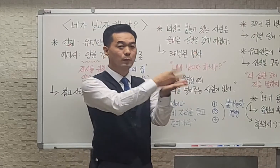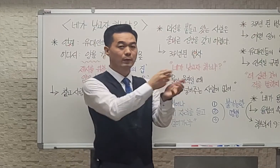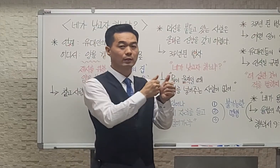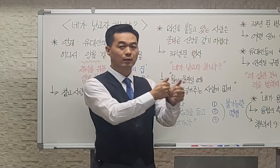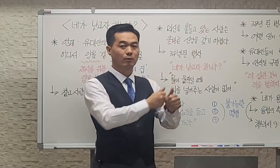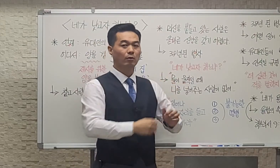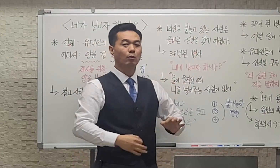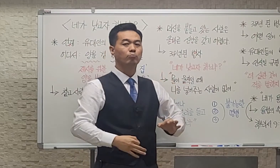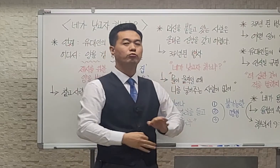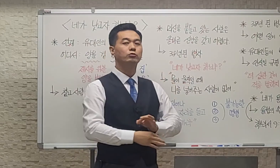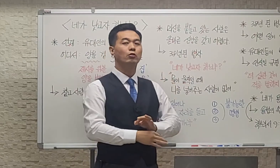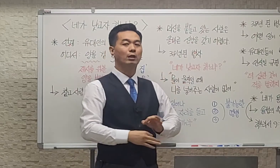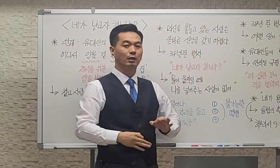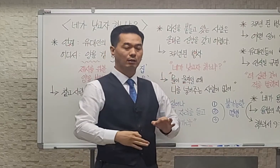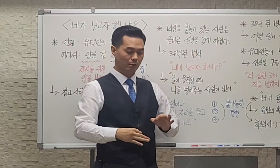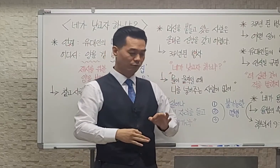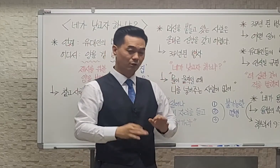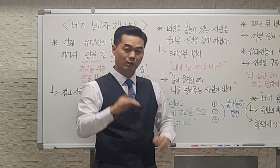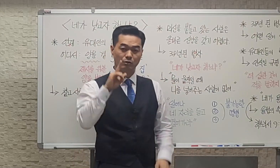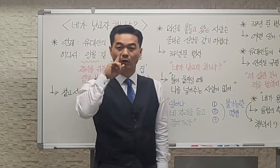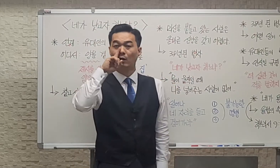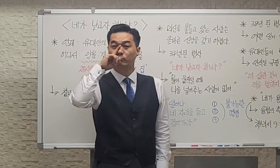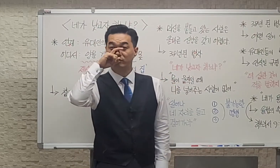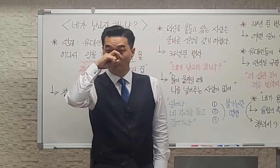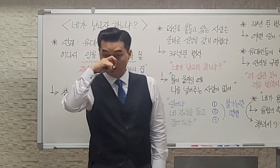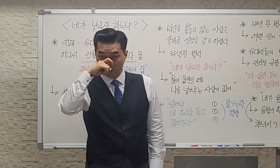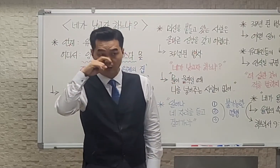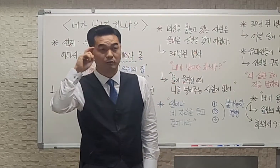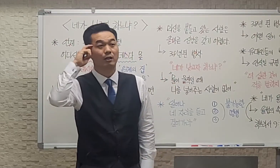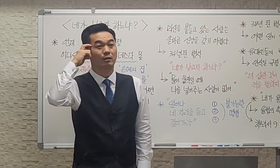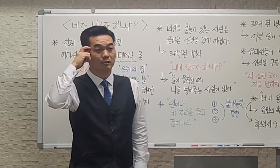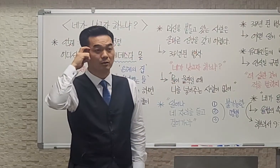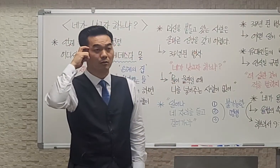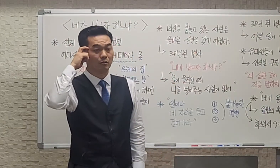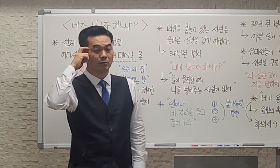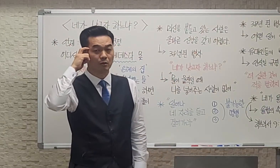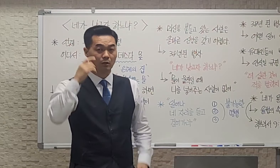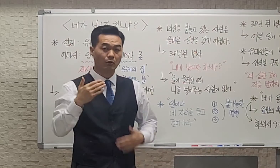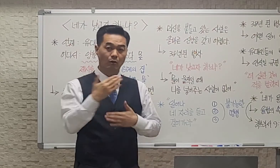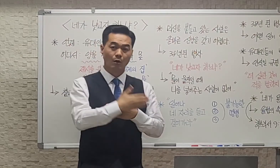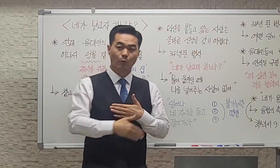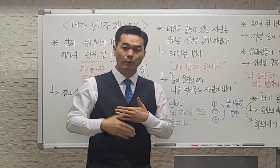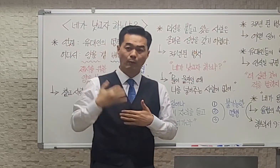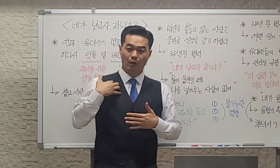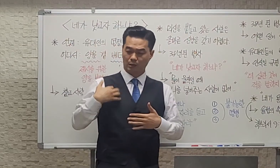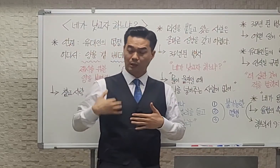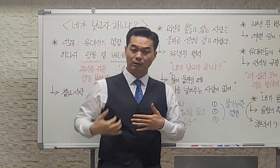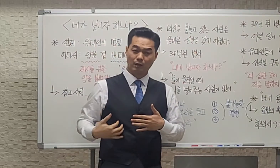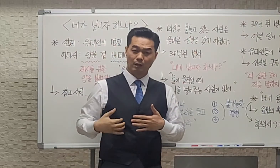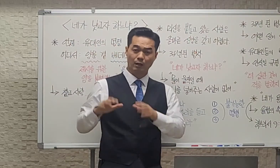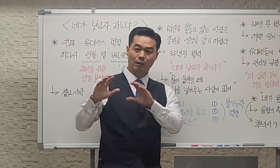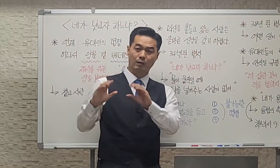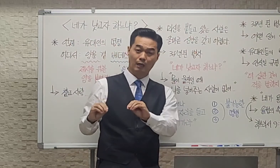율법에 따라서 부정하다, 이 부정 아니죠, 부정하다라고 생각을 했어요. 그래서 몸에 뭐가 이렇게 났다가